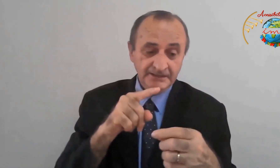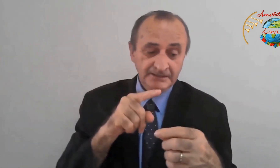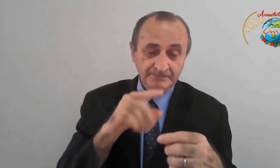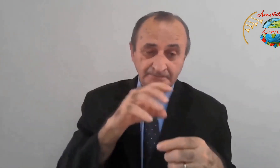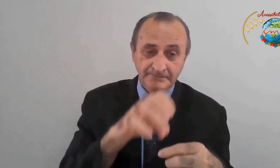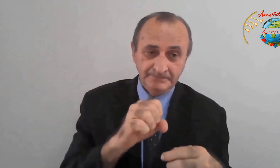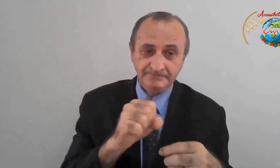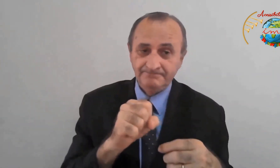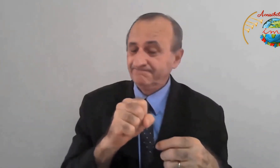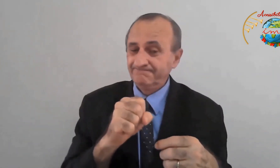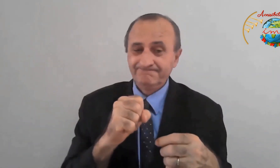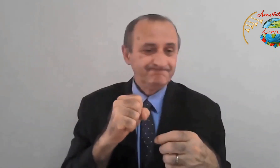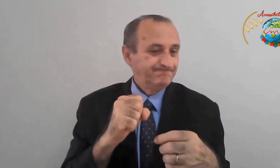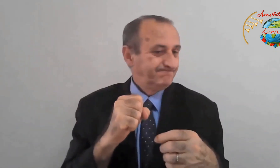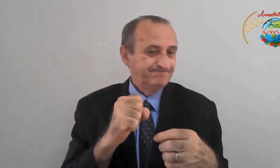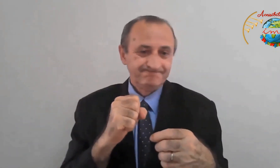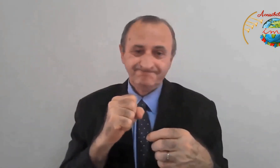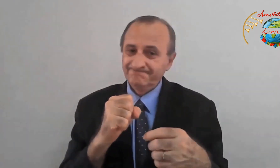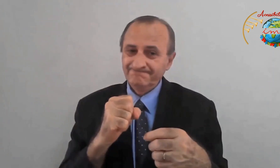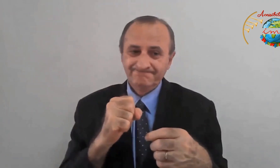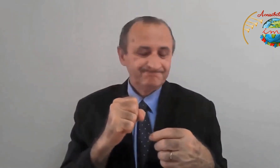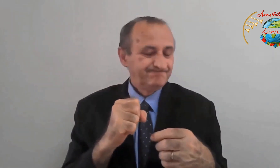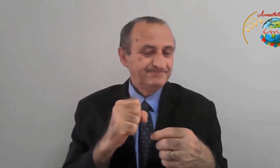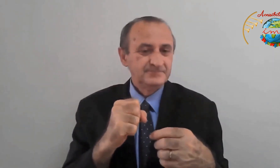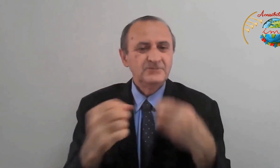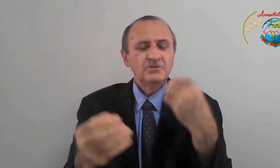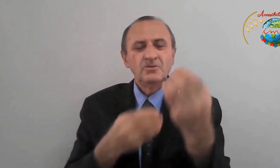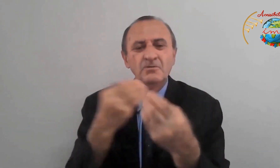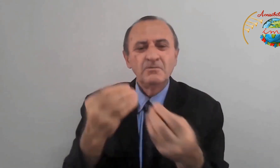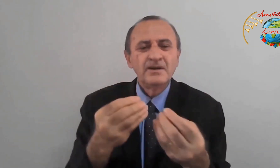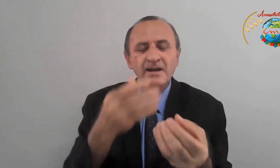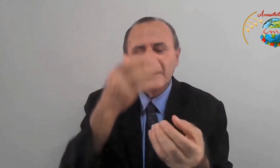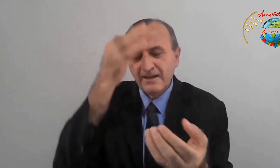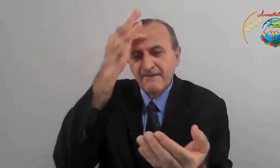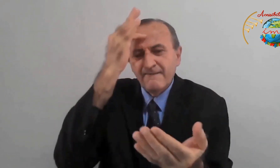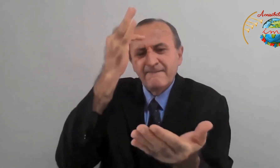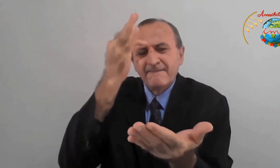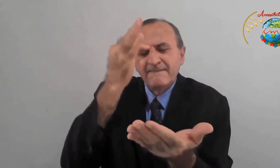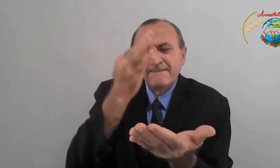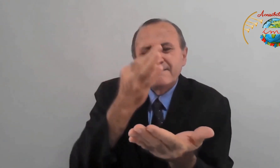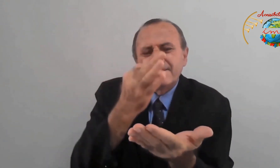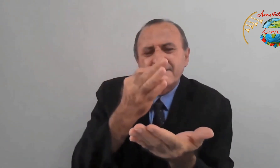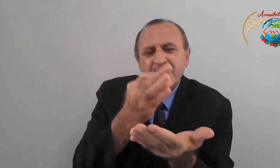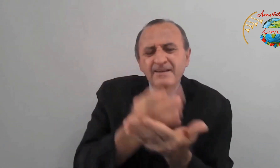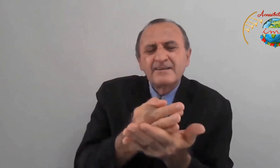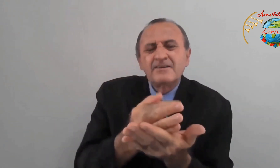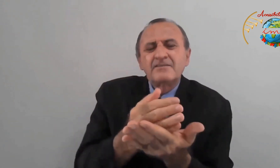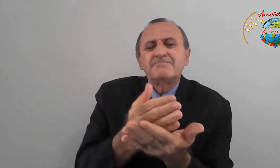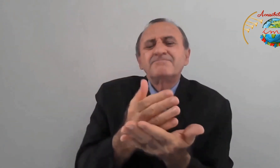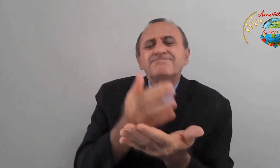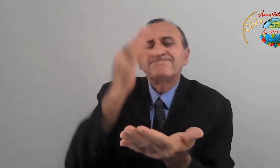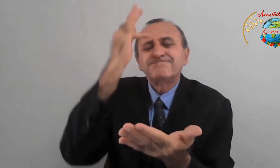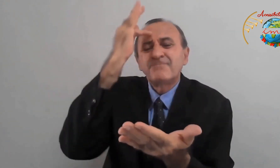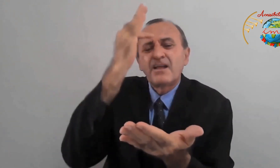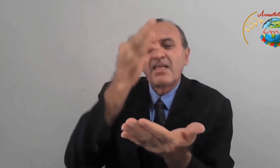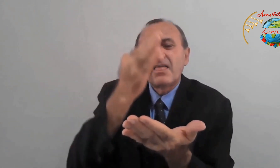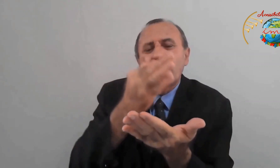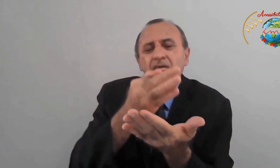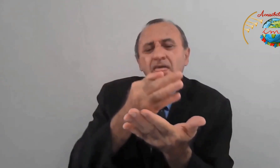Proibido o exame dessas Escrituras, as pessoas não tinham esse acesso. E com isso, a fé, o que aconteceu? A